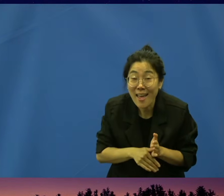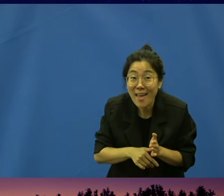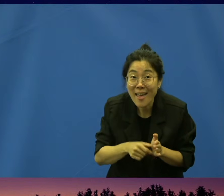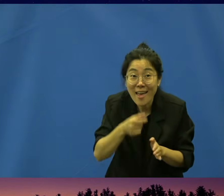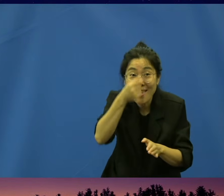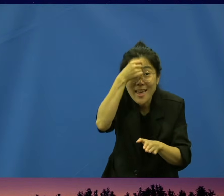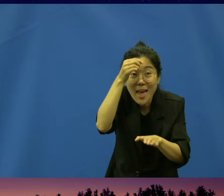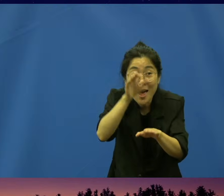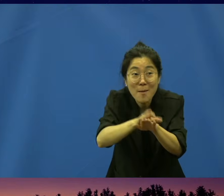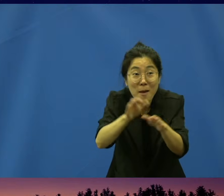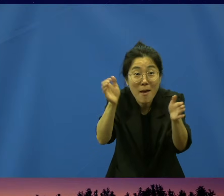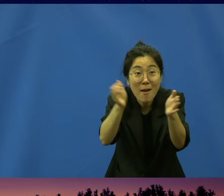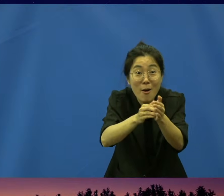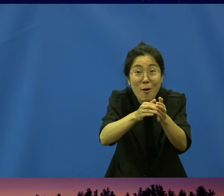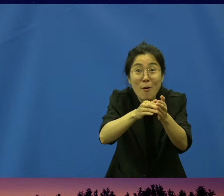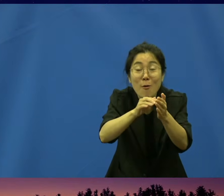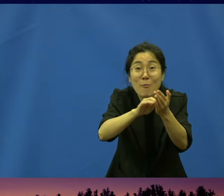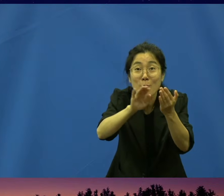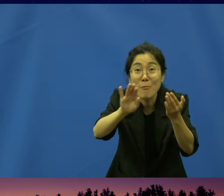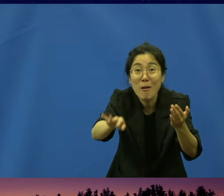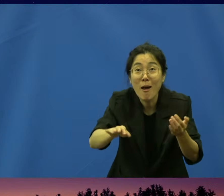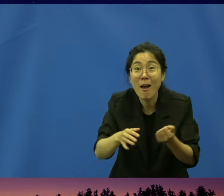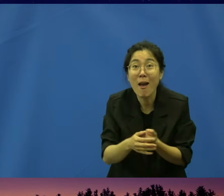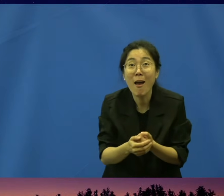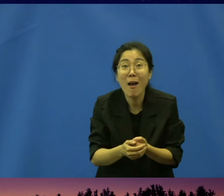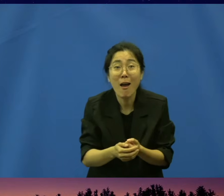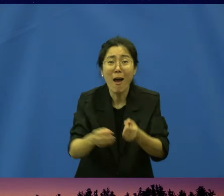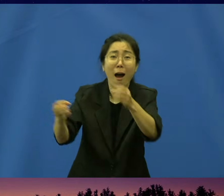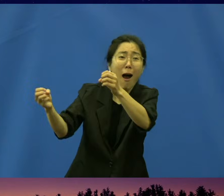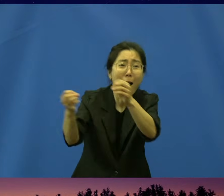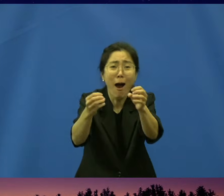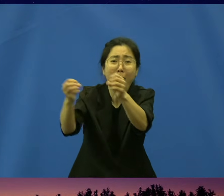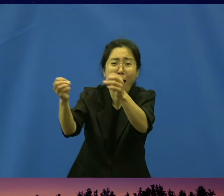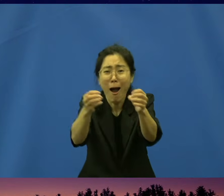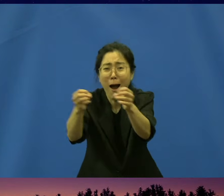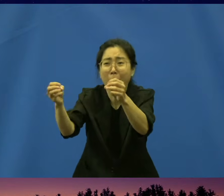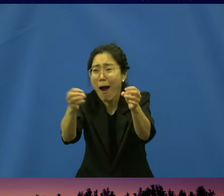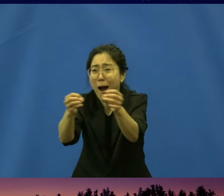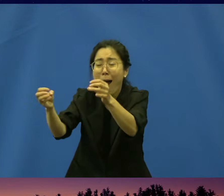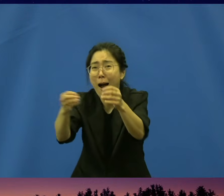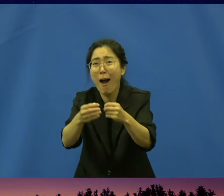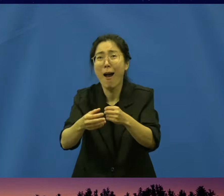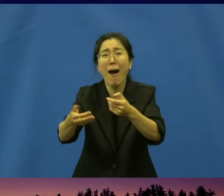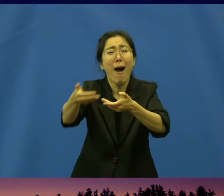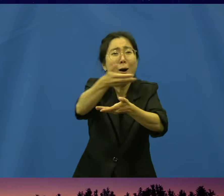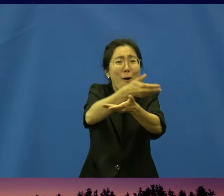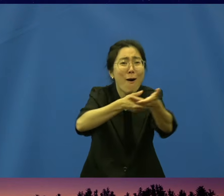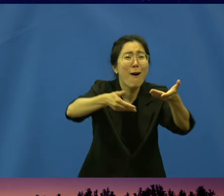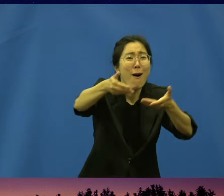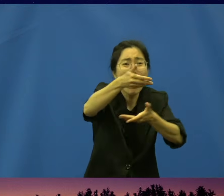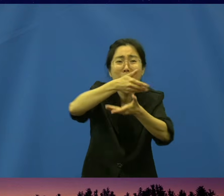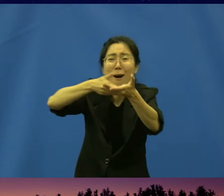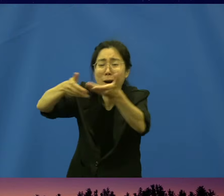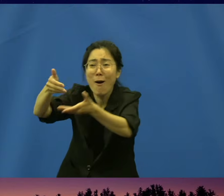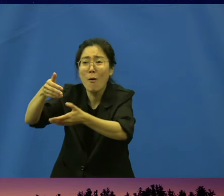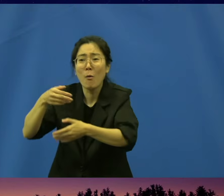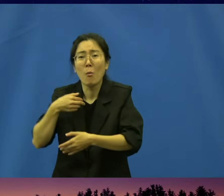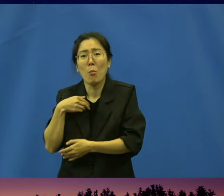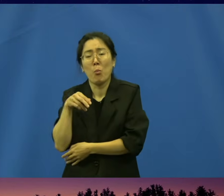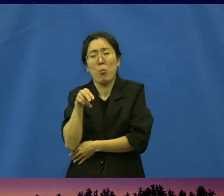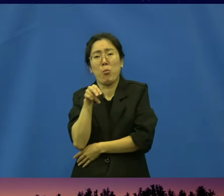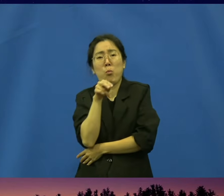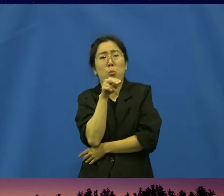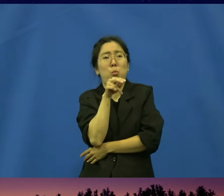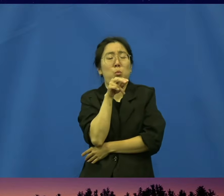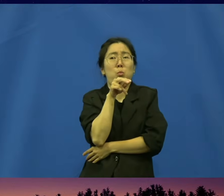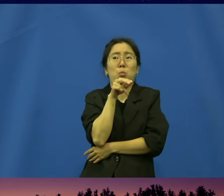후에 서로 만나서 얘기하고, 소위 우리 말하면 교제죠, 교제. 예?